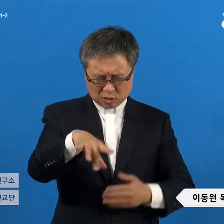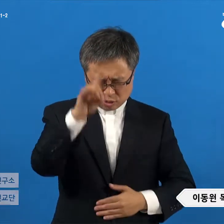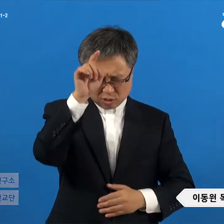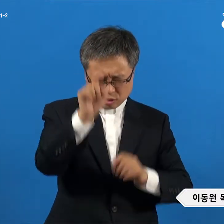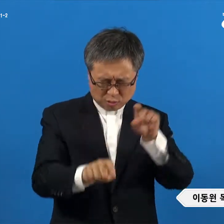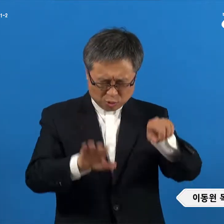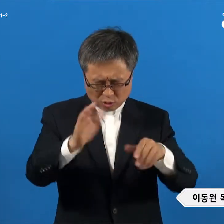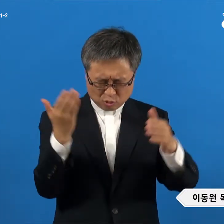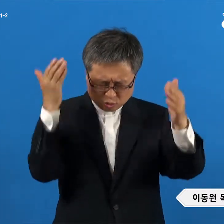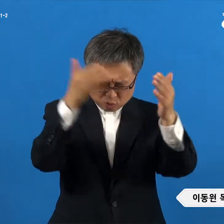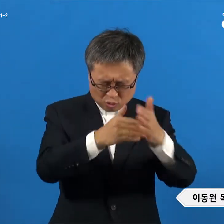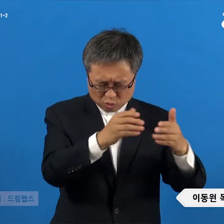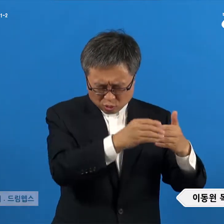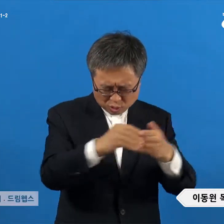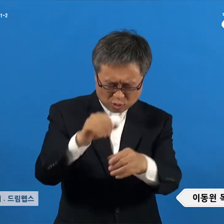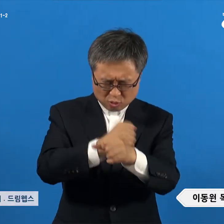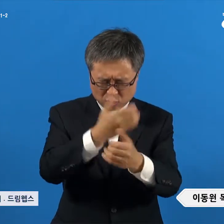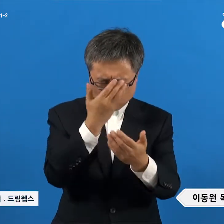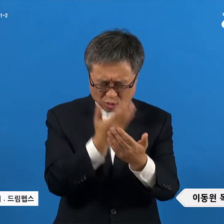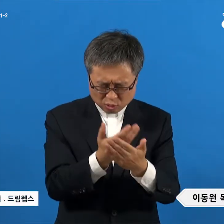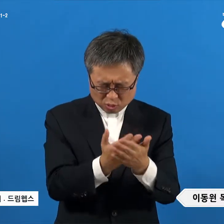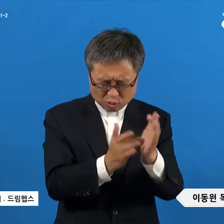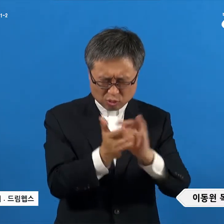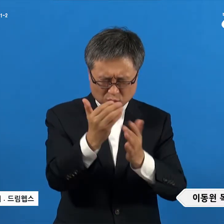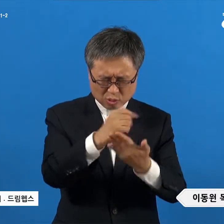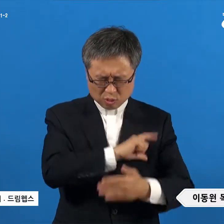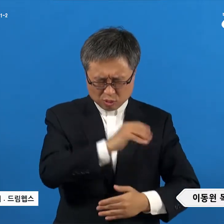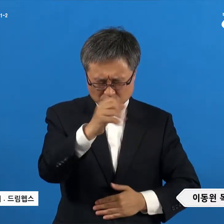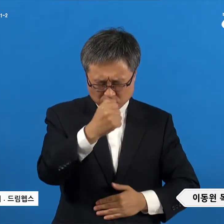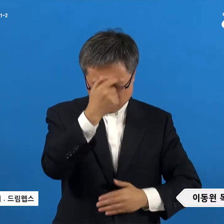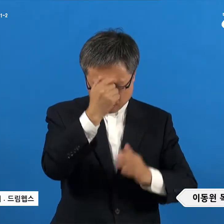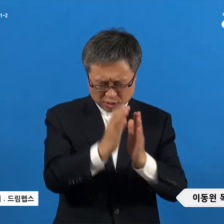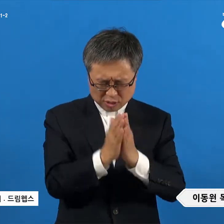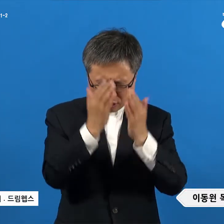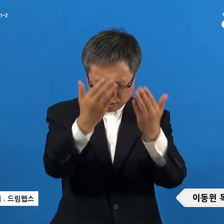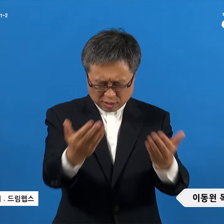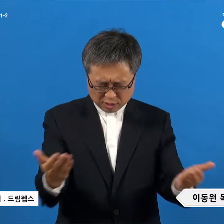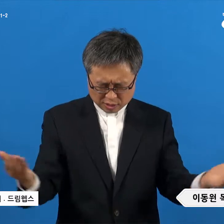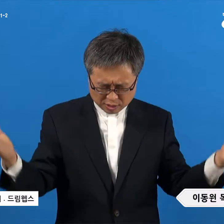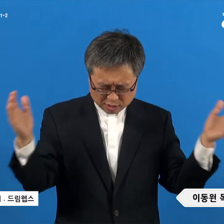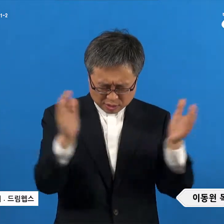되도록 인도해 주옵소서. 예수님의 이름으로 기도합니다. 아멘.